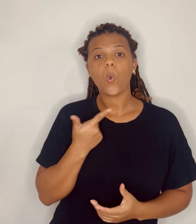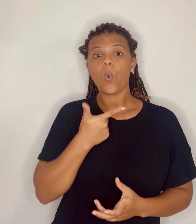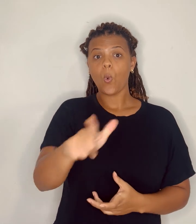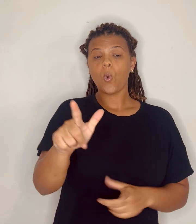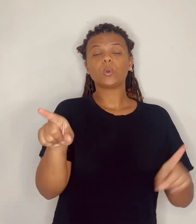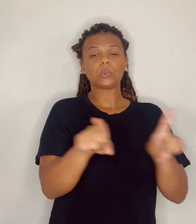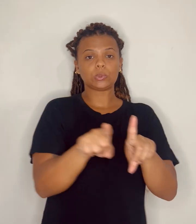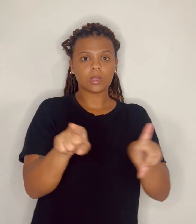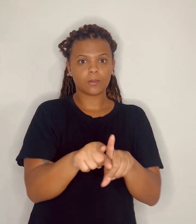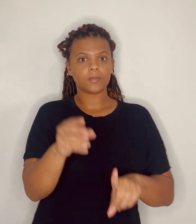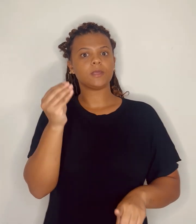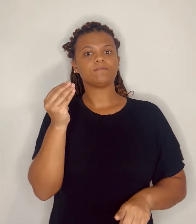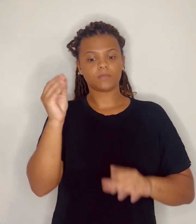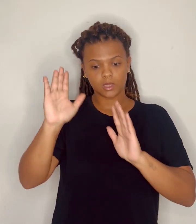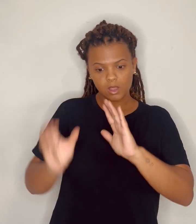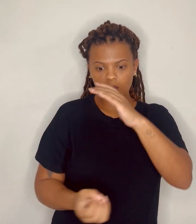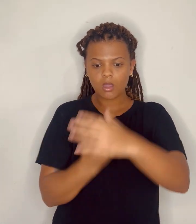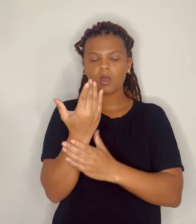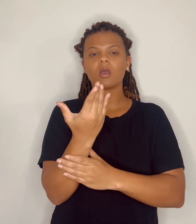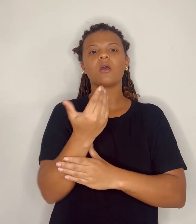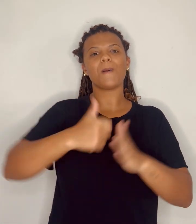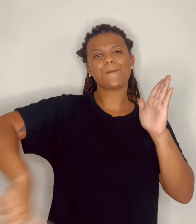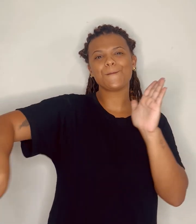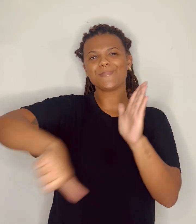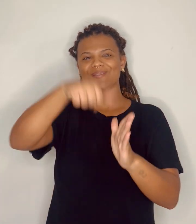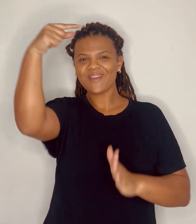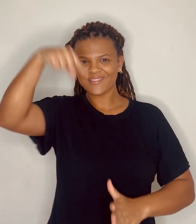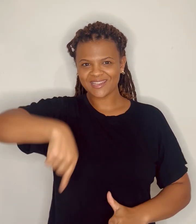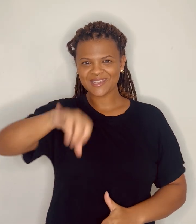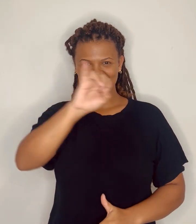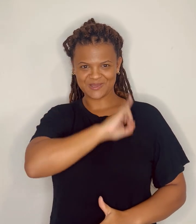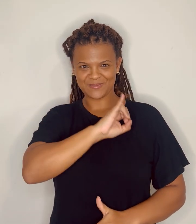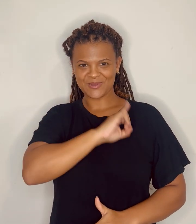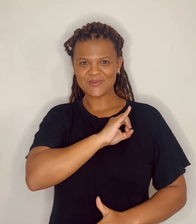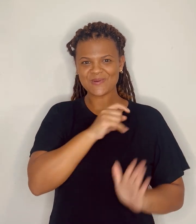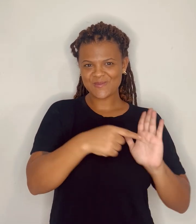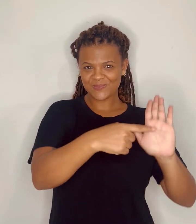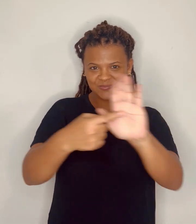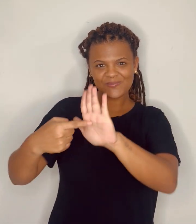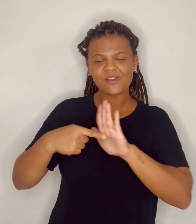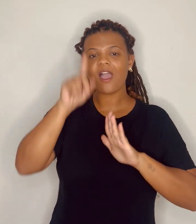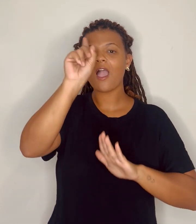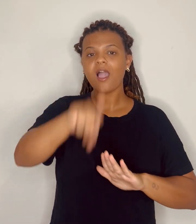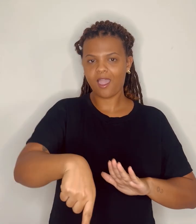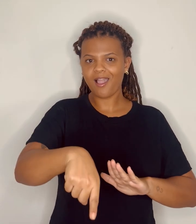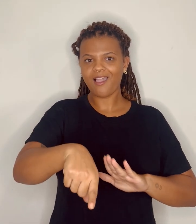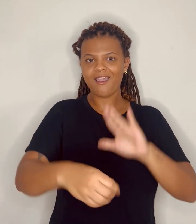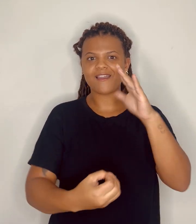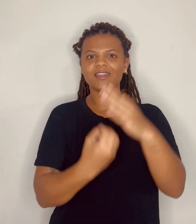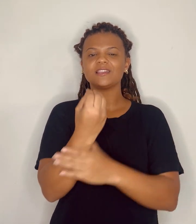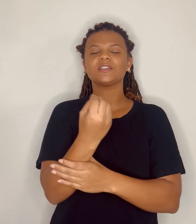está produzindo uma obra inédita para essa exposição em Caberona, que é a recriação do Mestre Valentim.